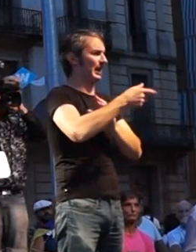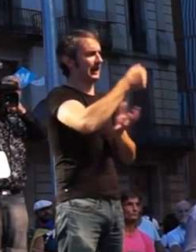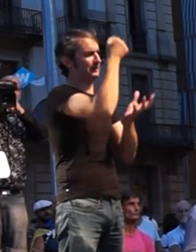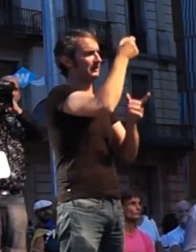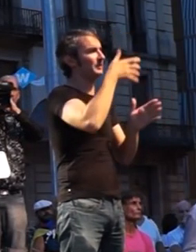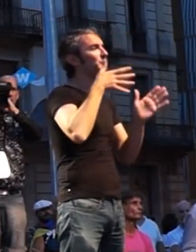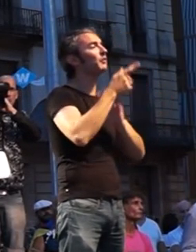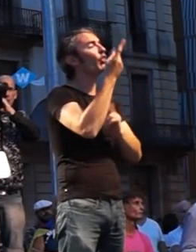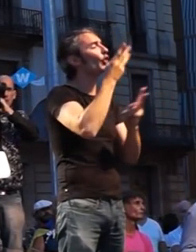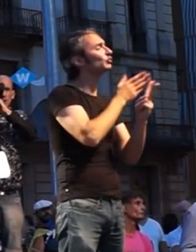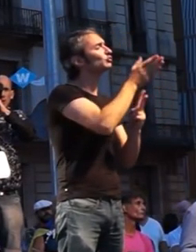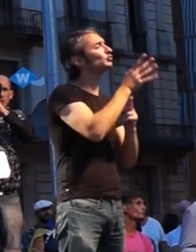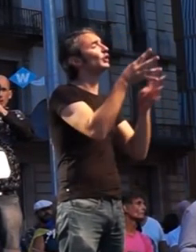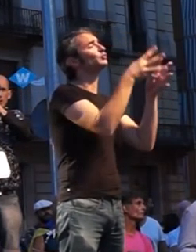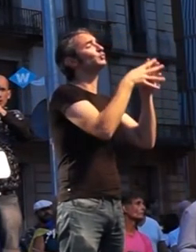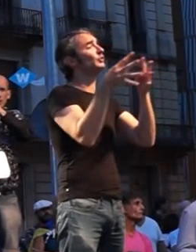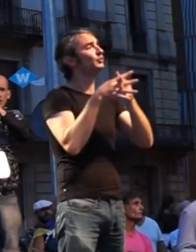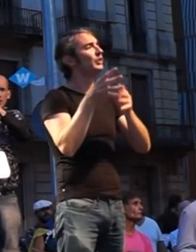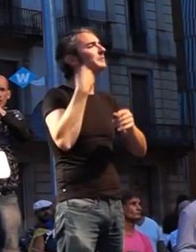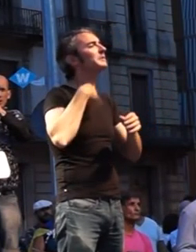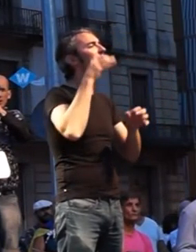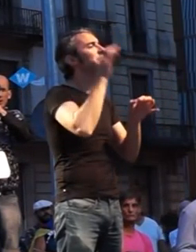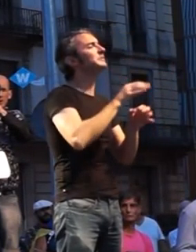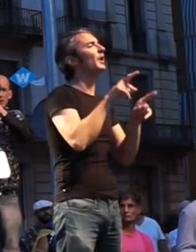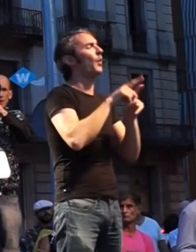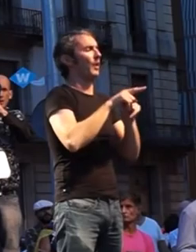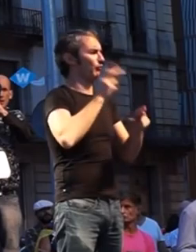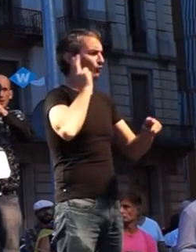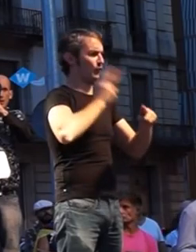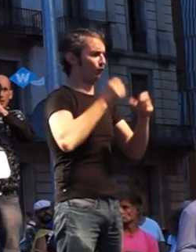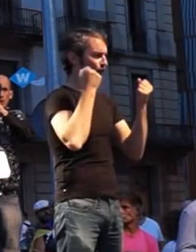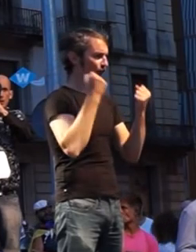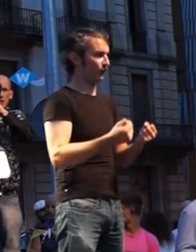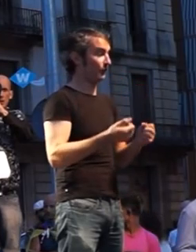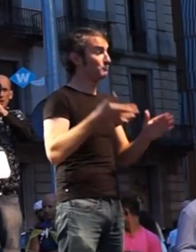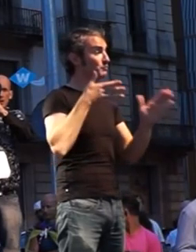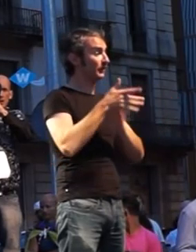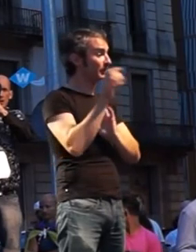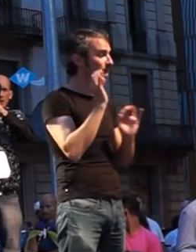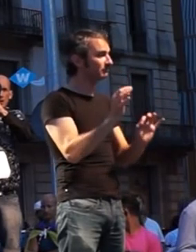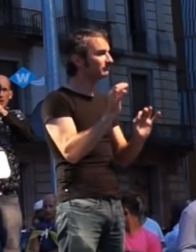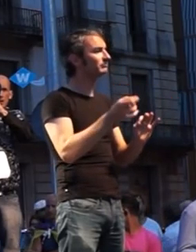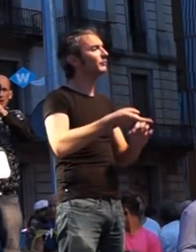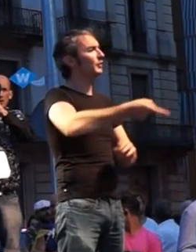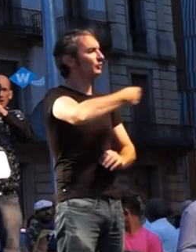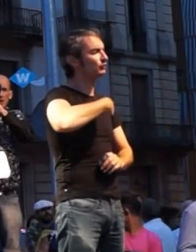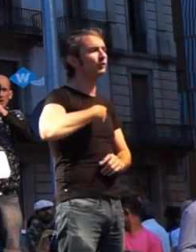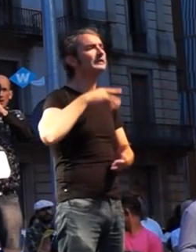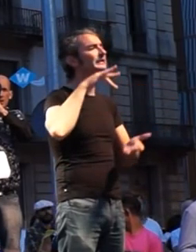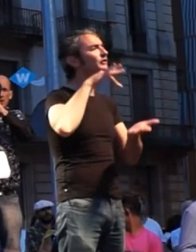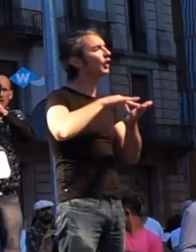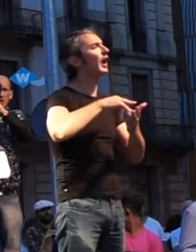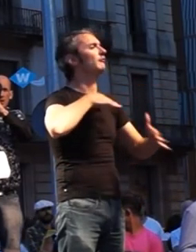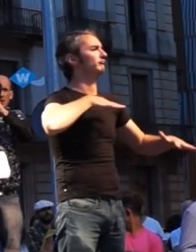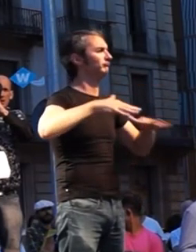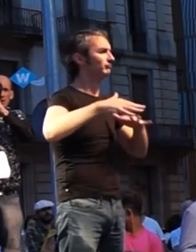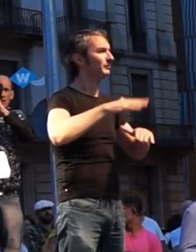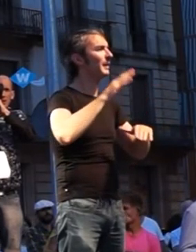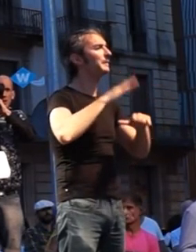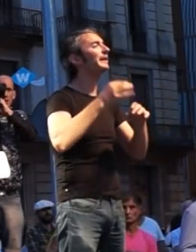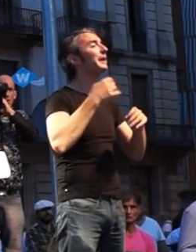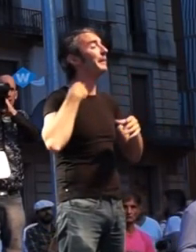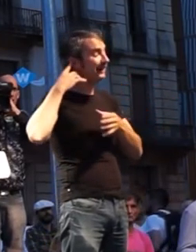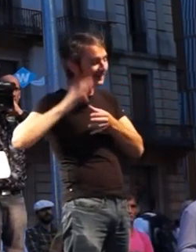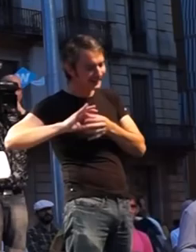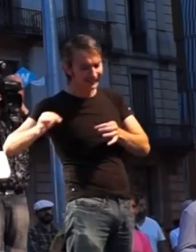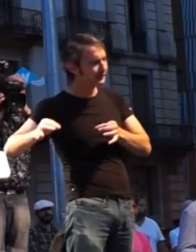qual ambdues estructures es presenten amb la seva màxima cruesa. És per això que és temps de moure's, però no només per sentir les